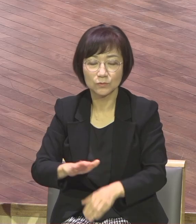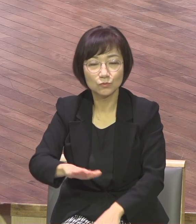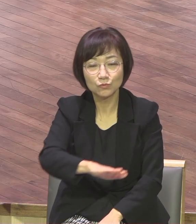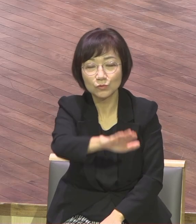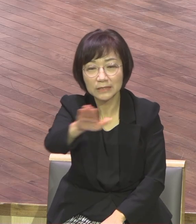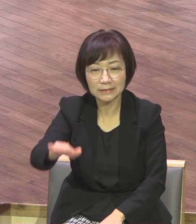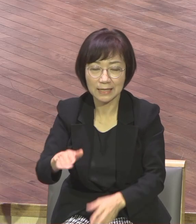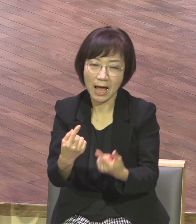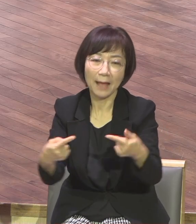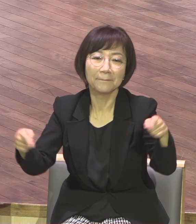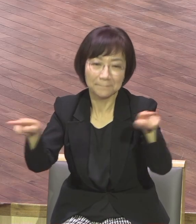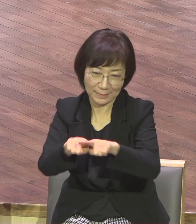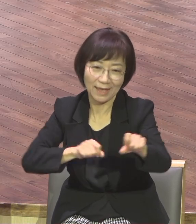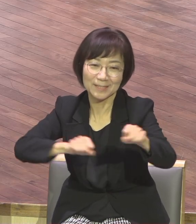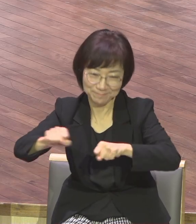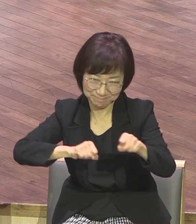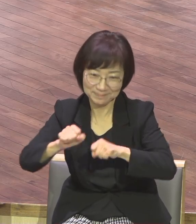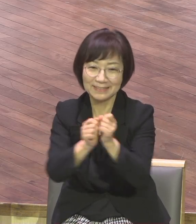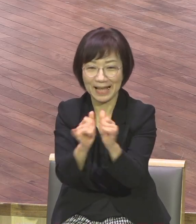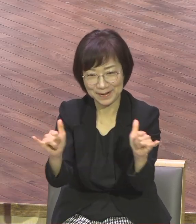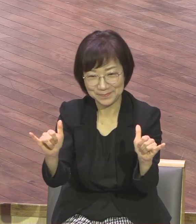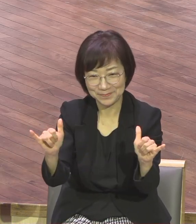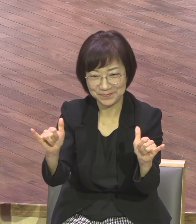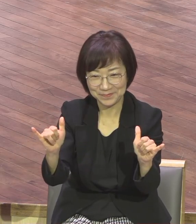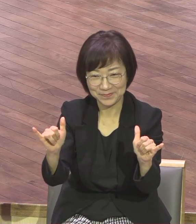우리는 동역자입니다.